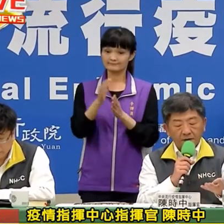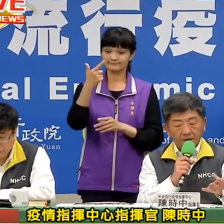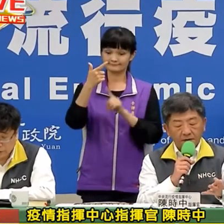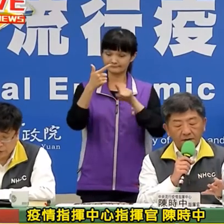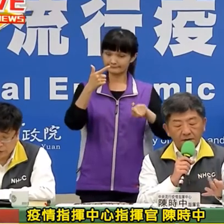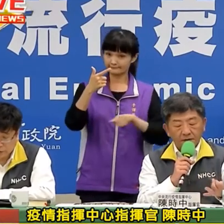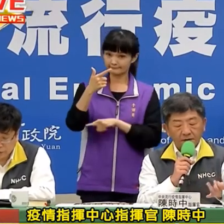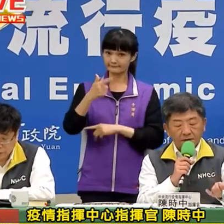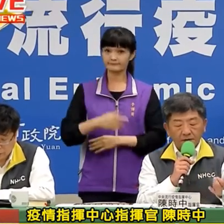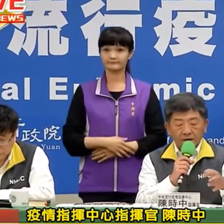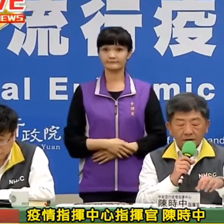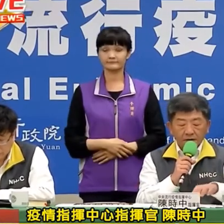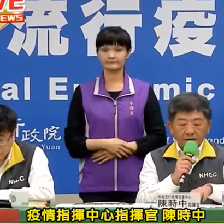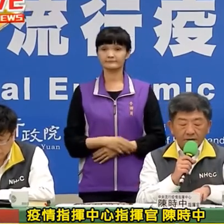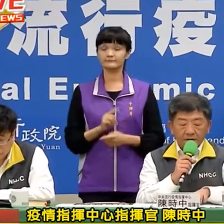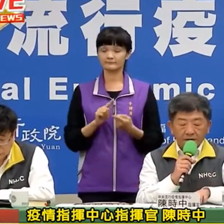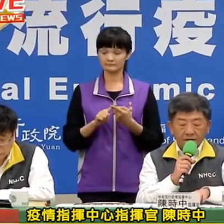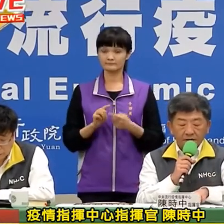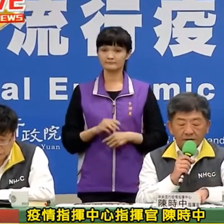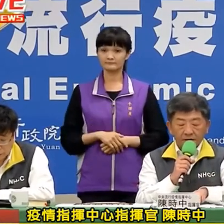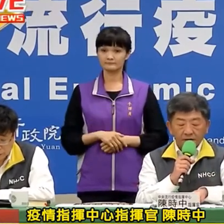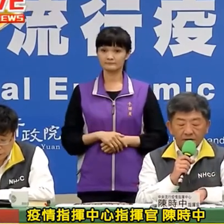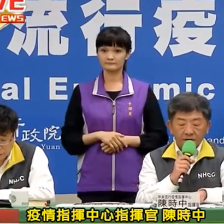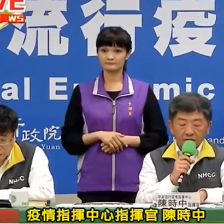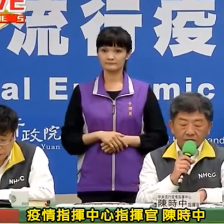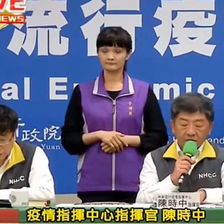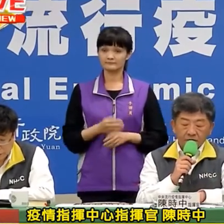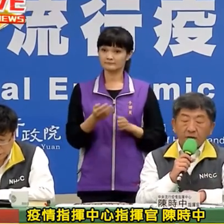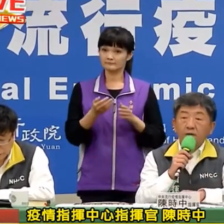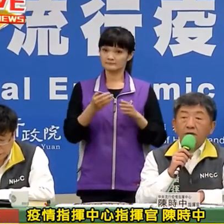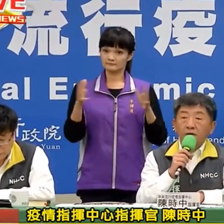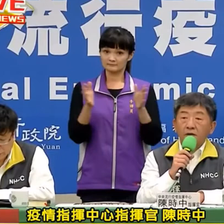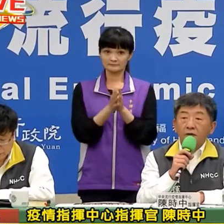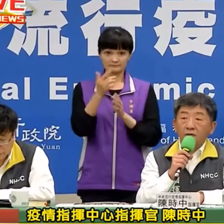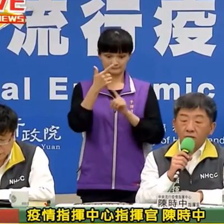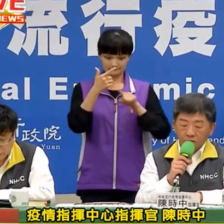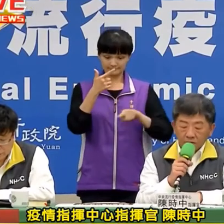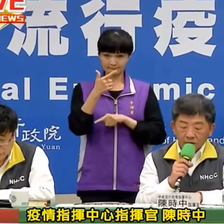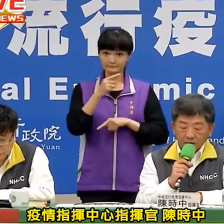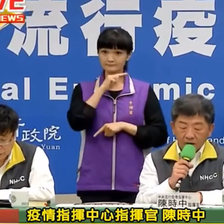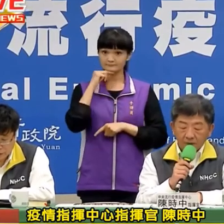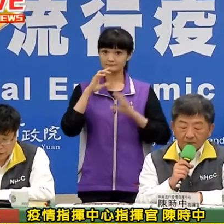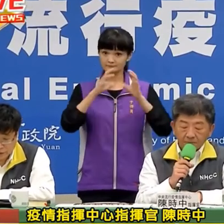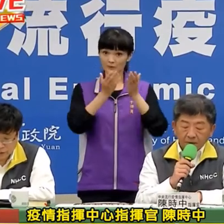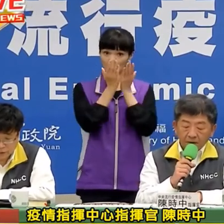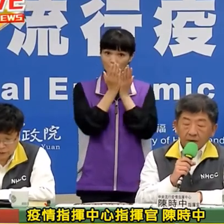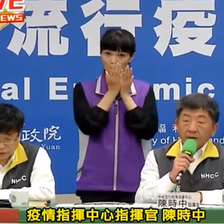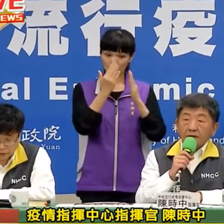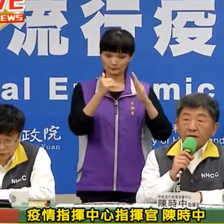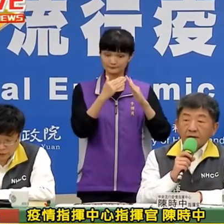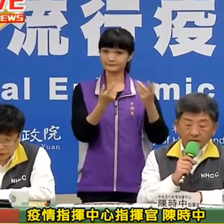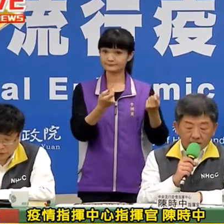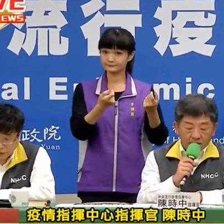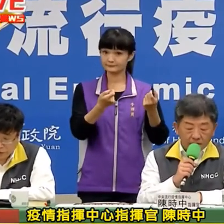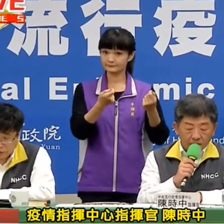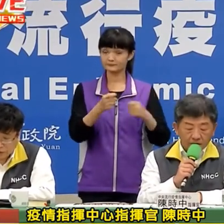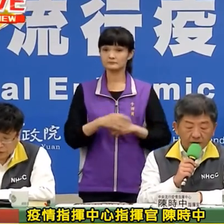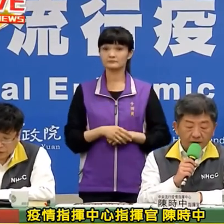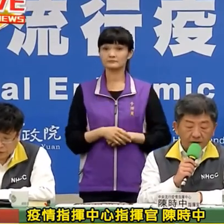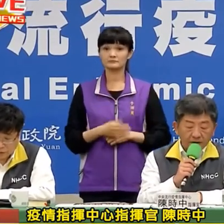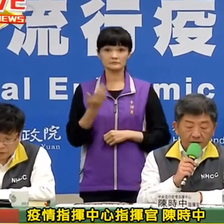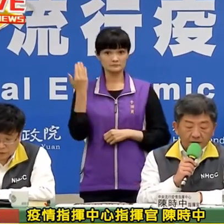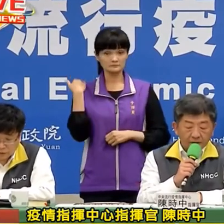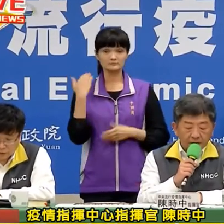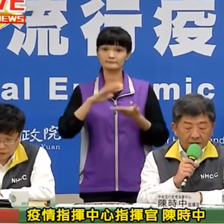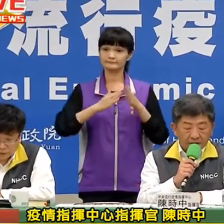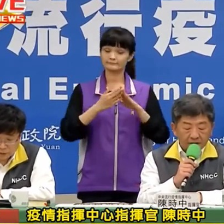嘛，对，前面有等6人就读在英国的同一所学校。那也曾一同